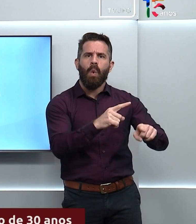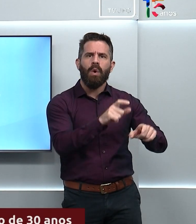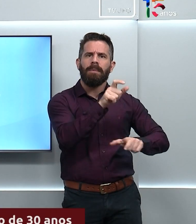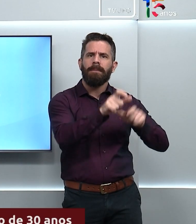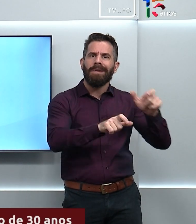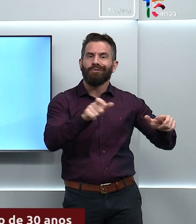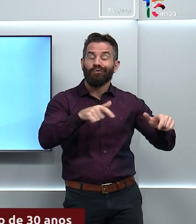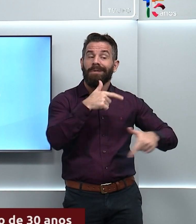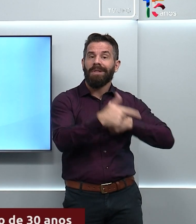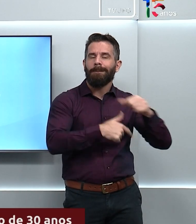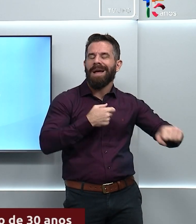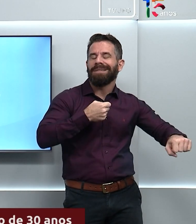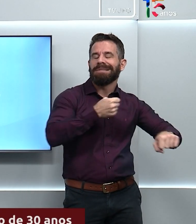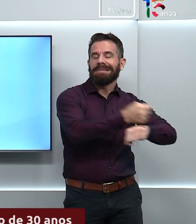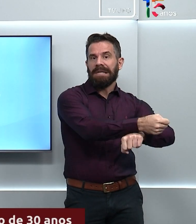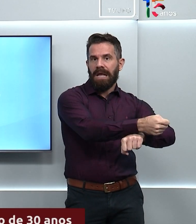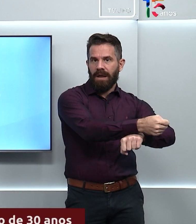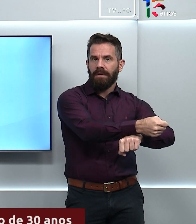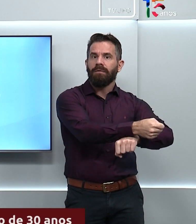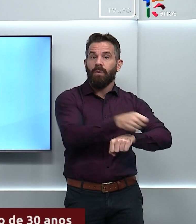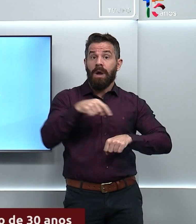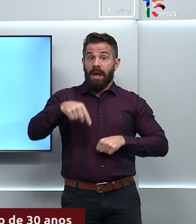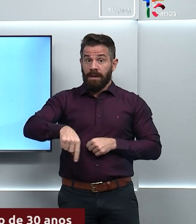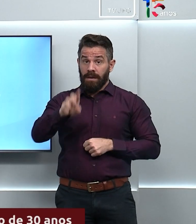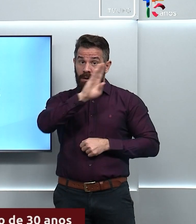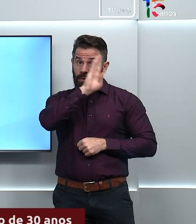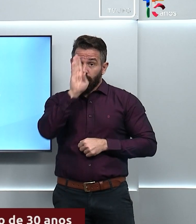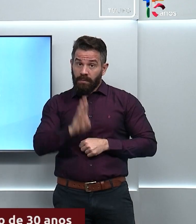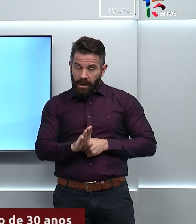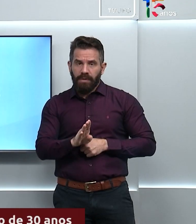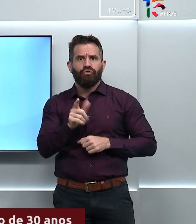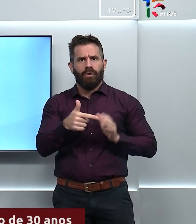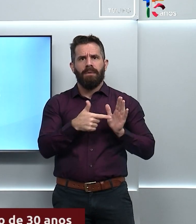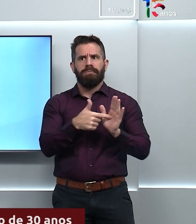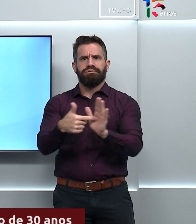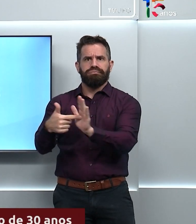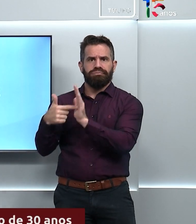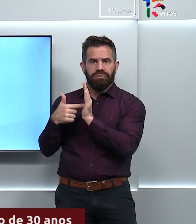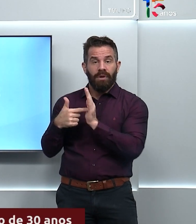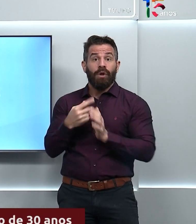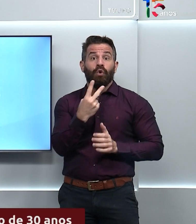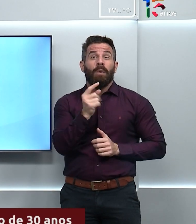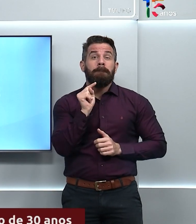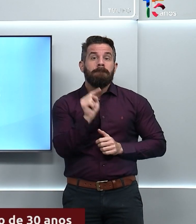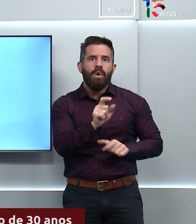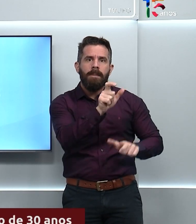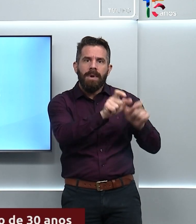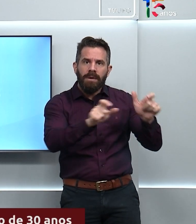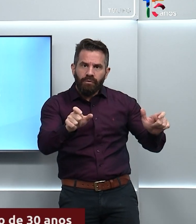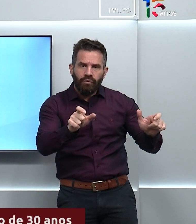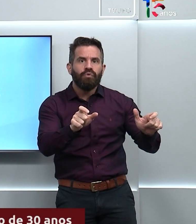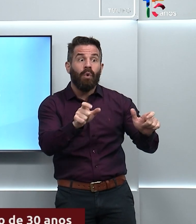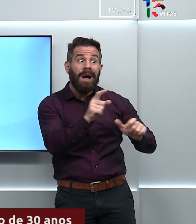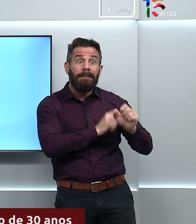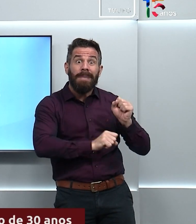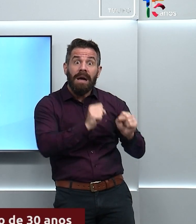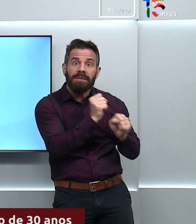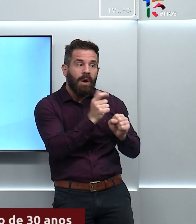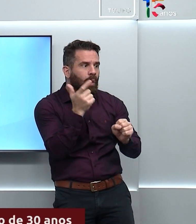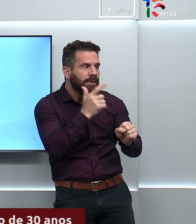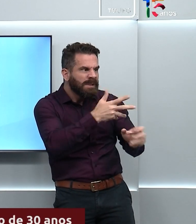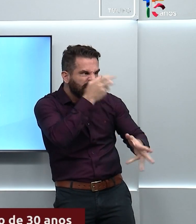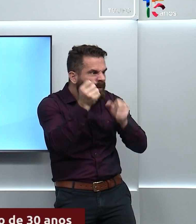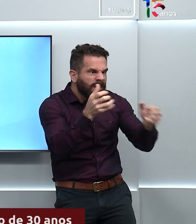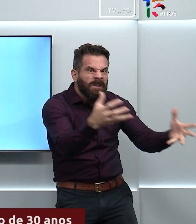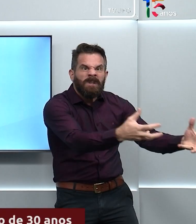ano passado, mais de 2.000 trabalhadores foram resgatados de situações análogas à escravidão. Para entender mais sobre